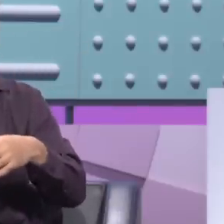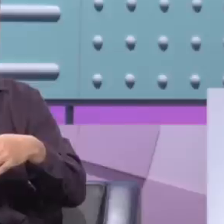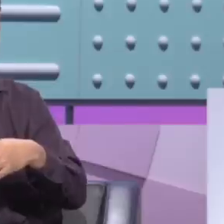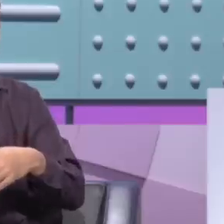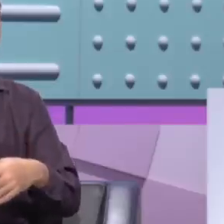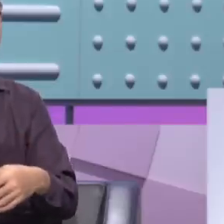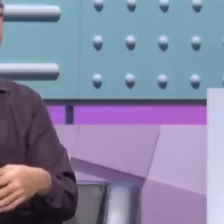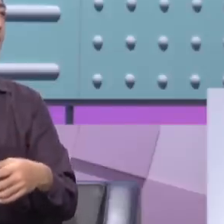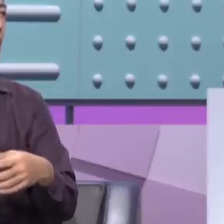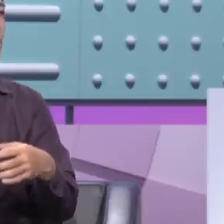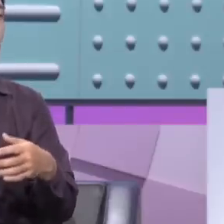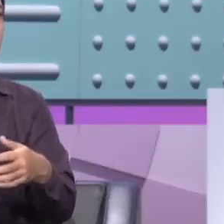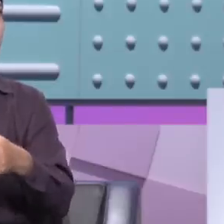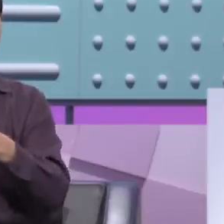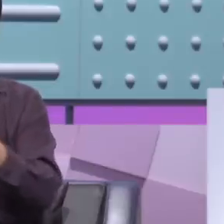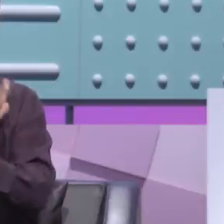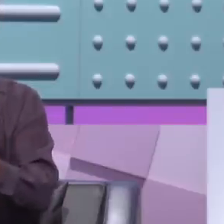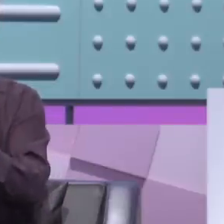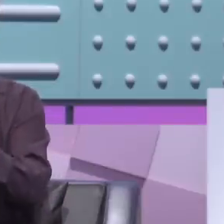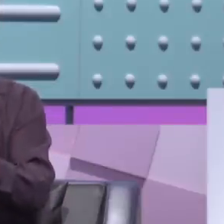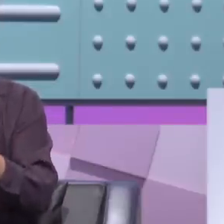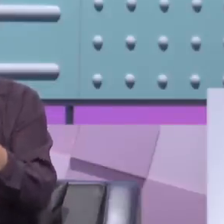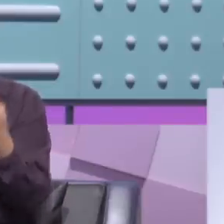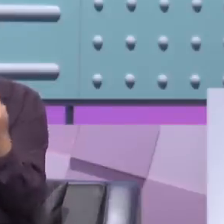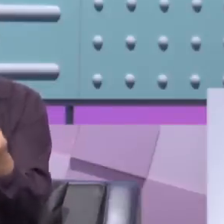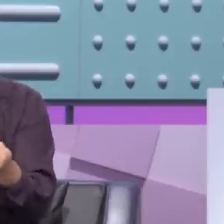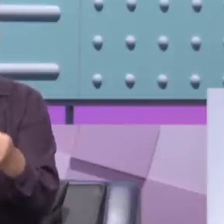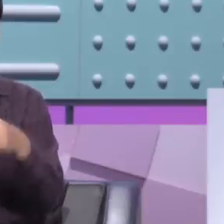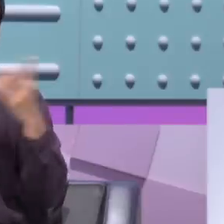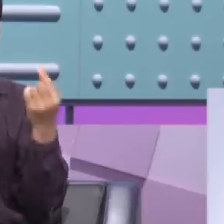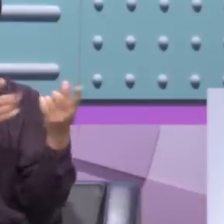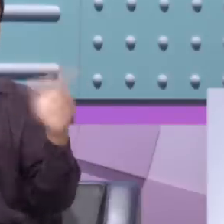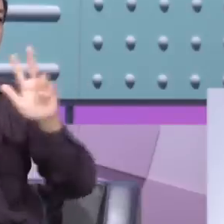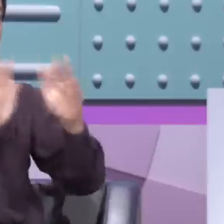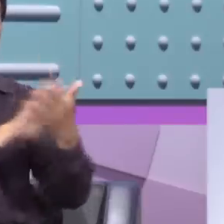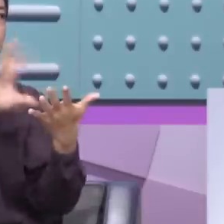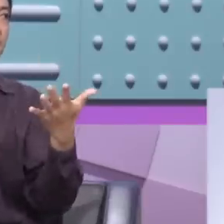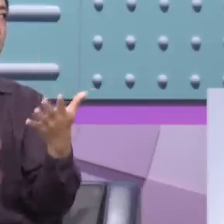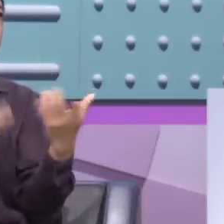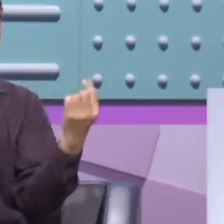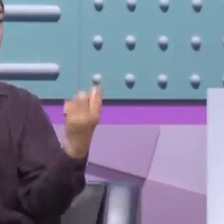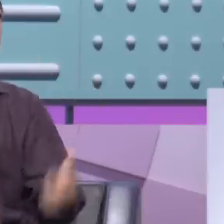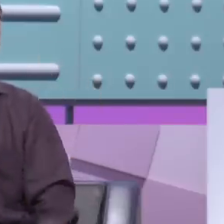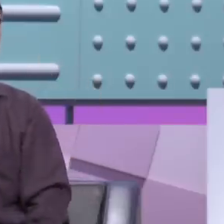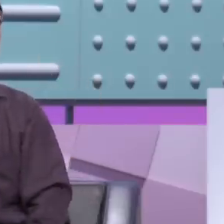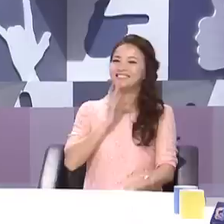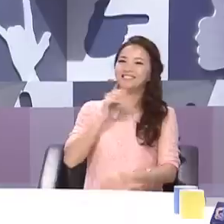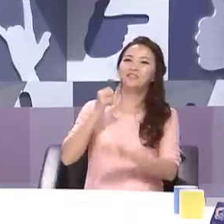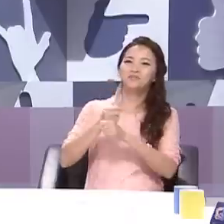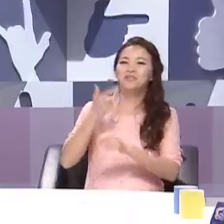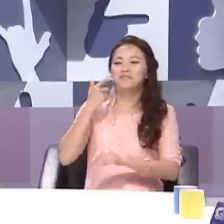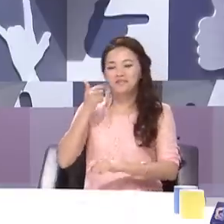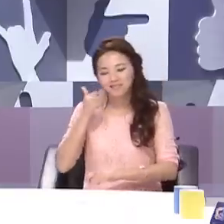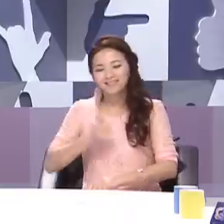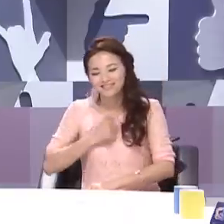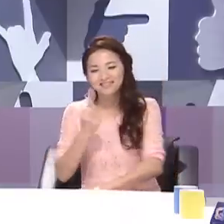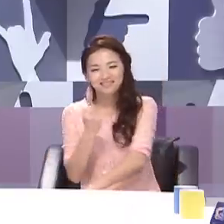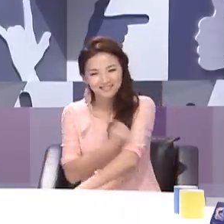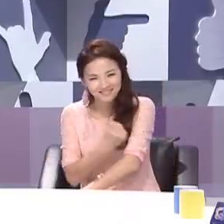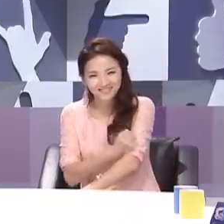认。所以不管我学多少啊，目前还只是书上的理论。 当父亲真的很